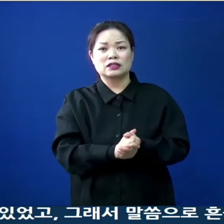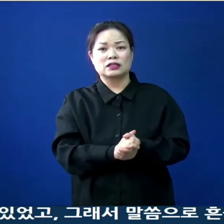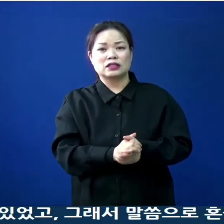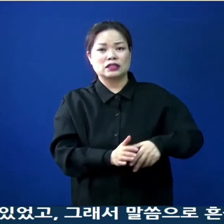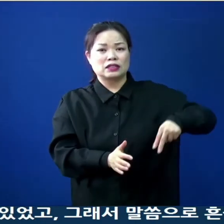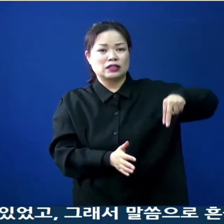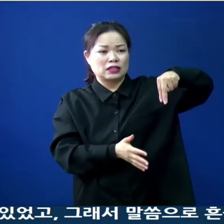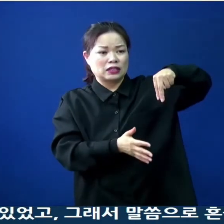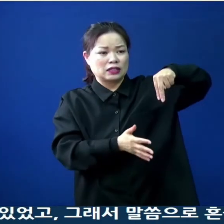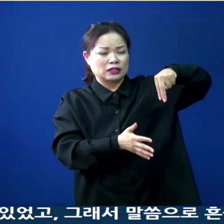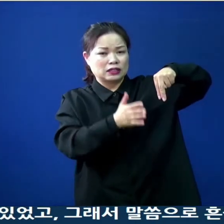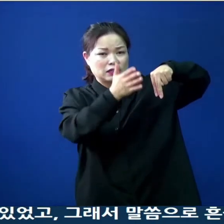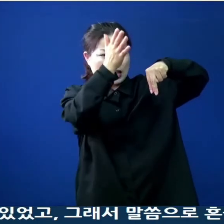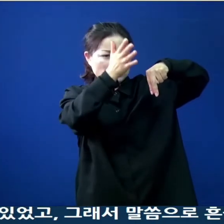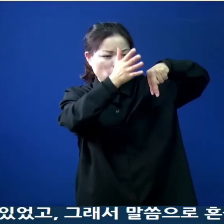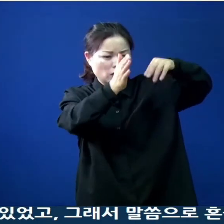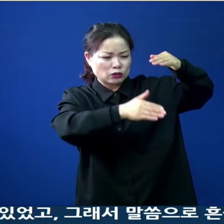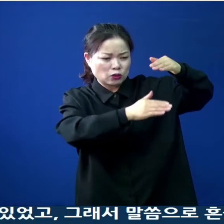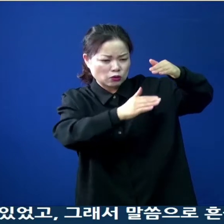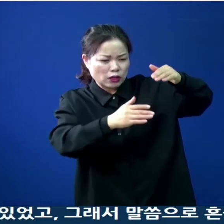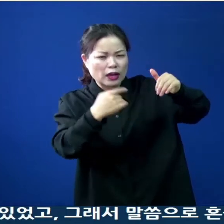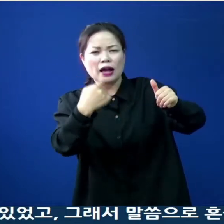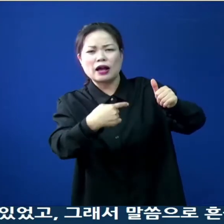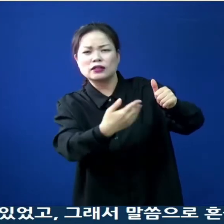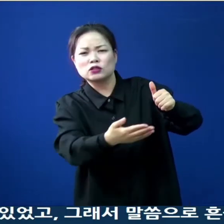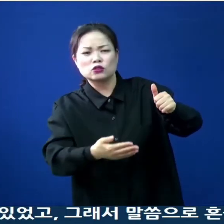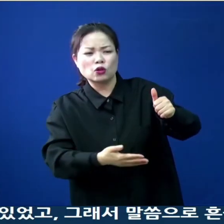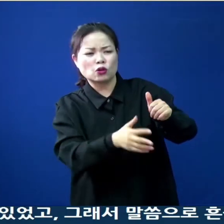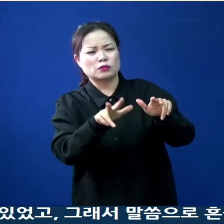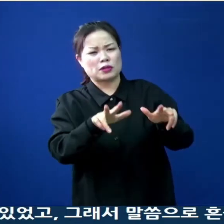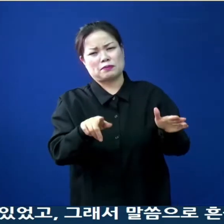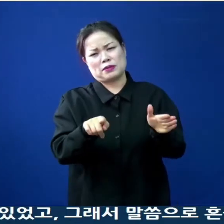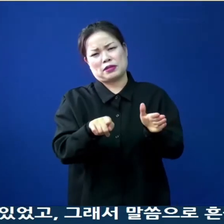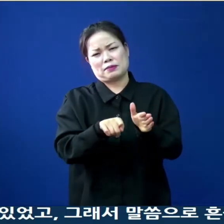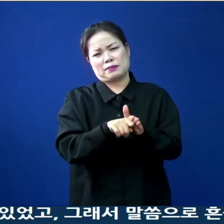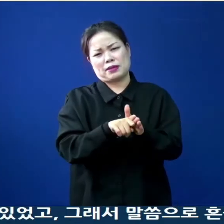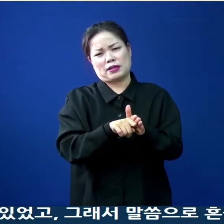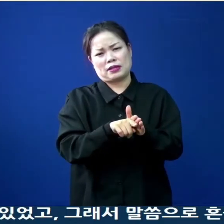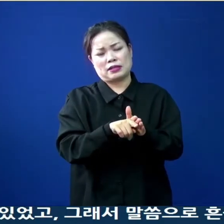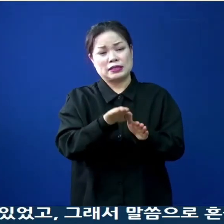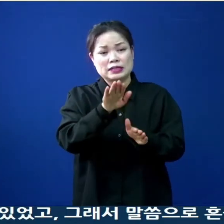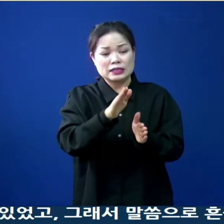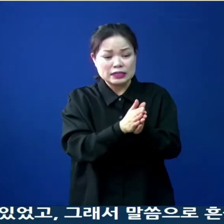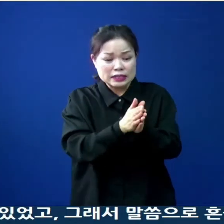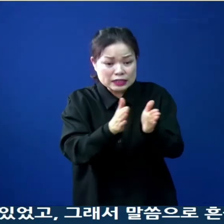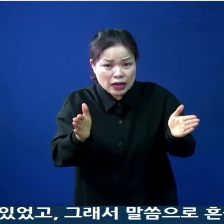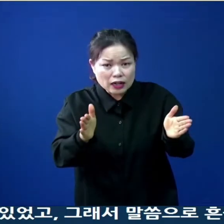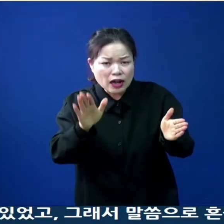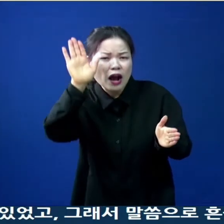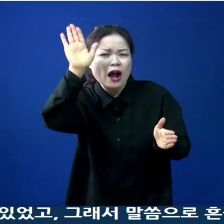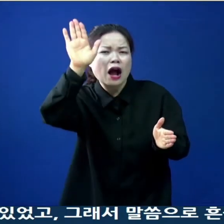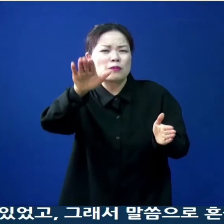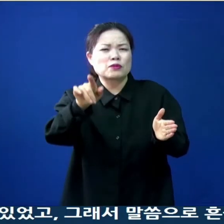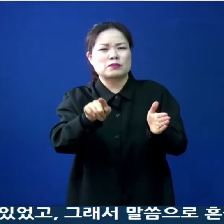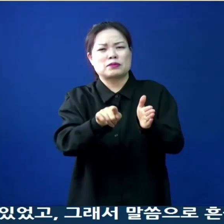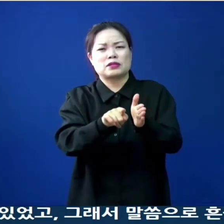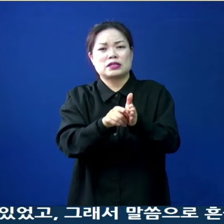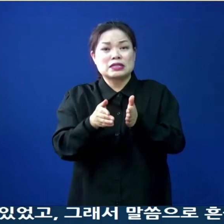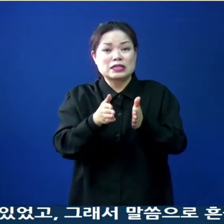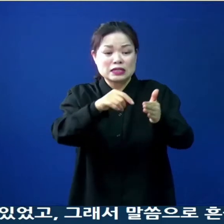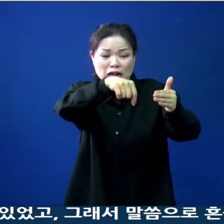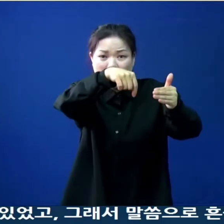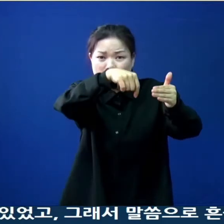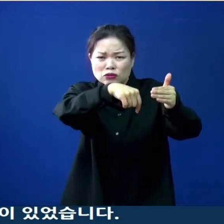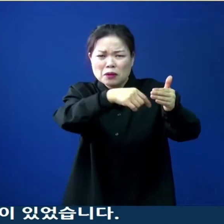데살로니가 교인들에게 어떤 말씀을 가르쳤냐면, 여러분들이 이제 믿음의 걸음을 시작했는데 앞으로 걸어갈 믿음의 길